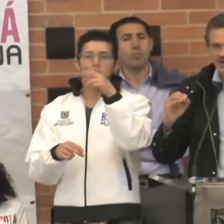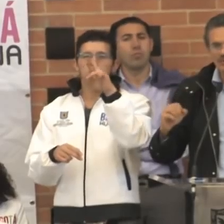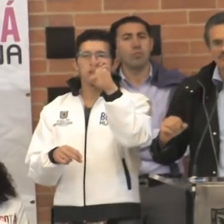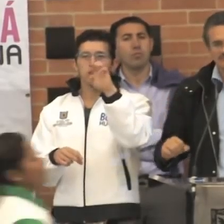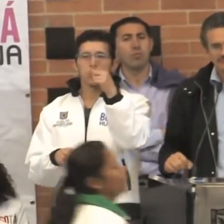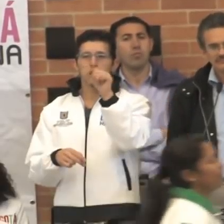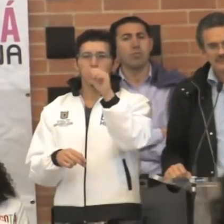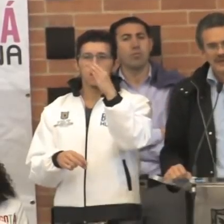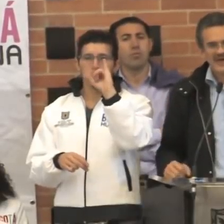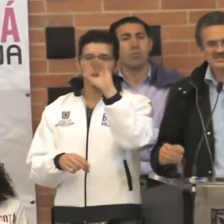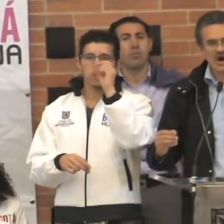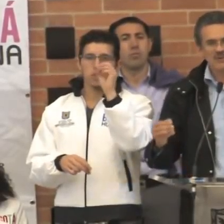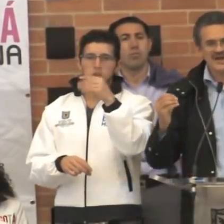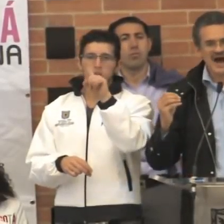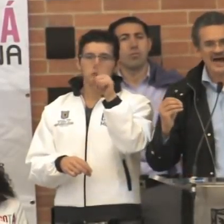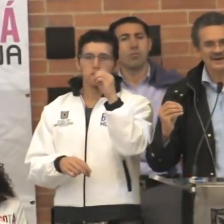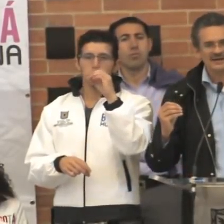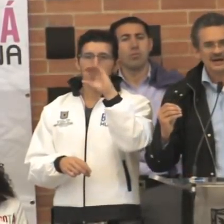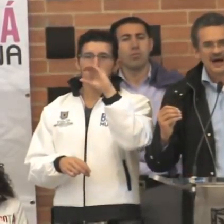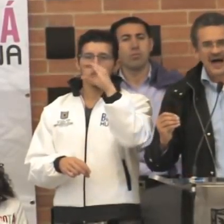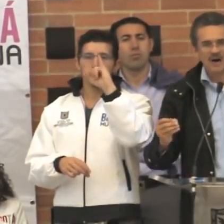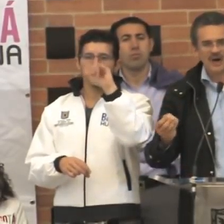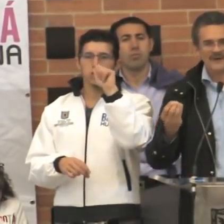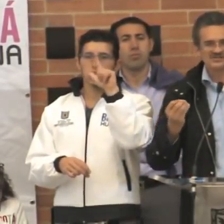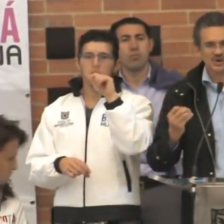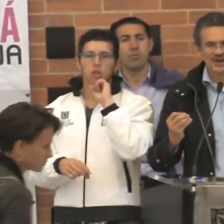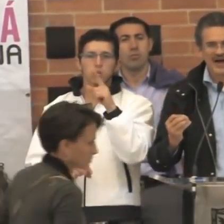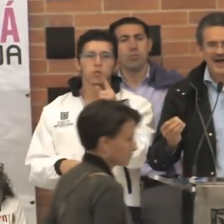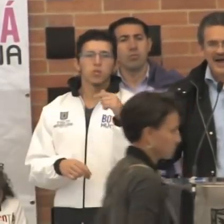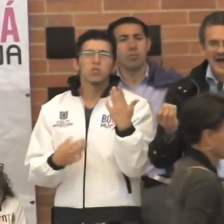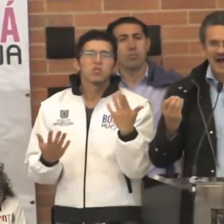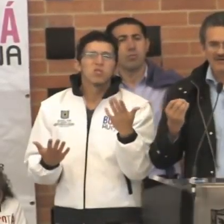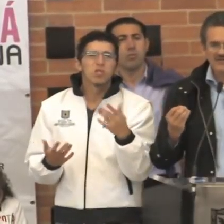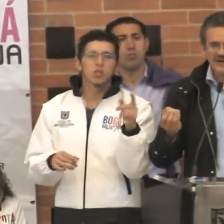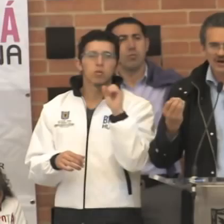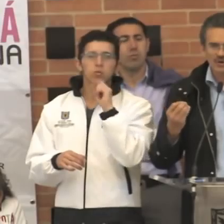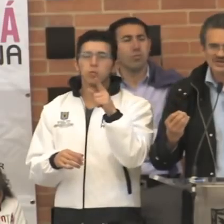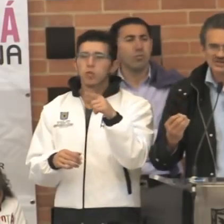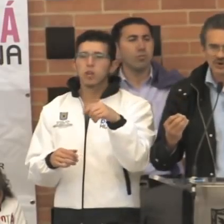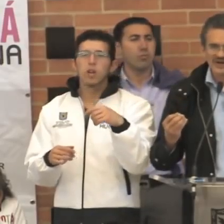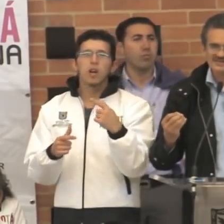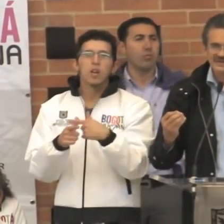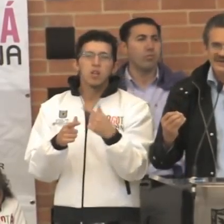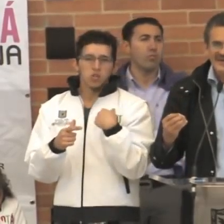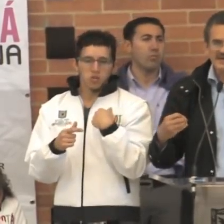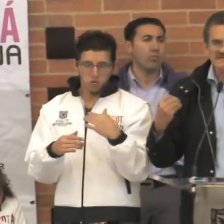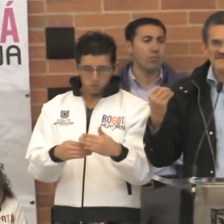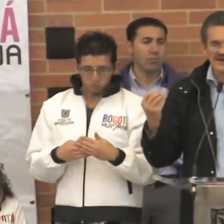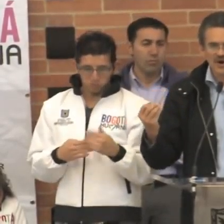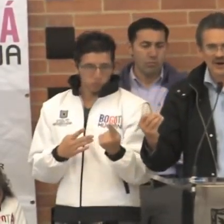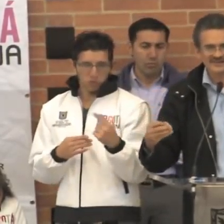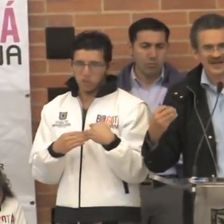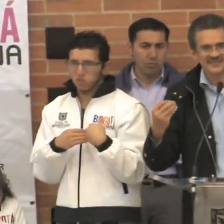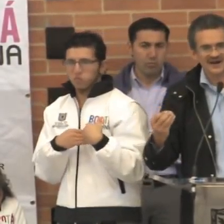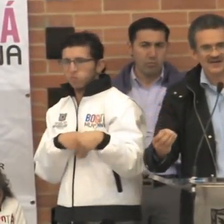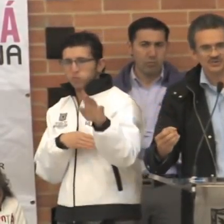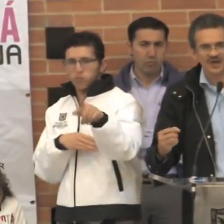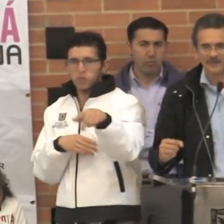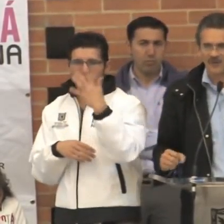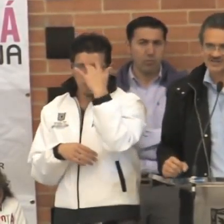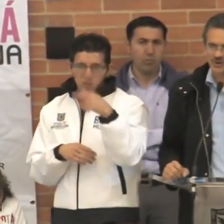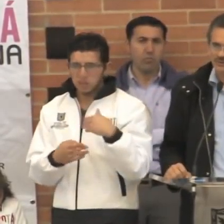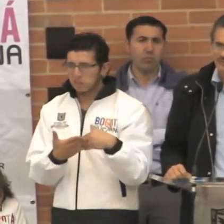Segregación es obligar a una persona a vivir en condiciones inferiores a las